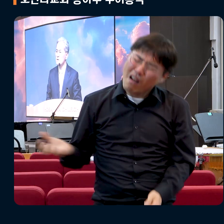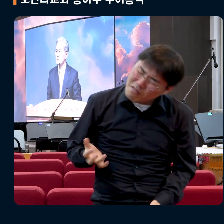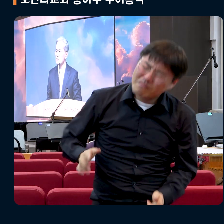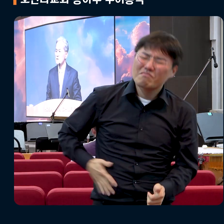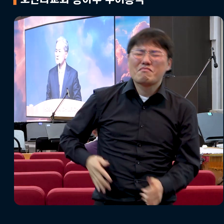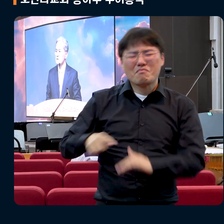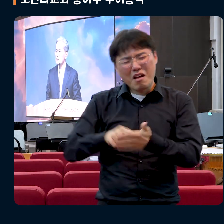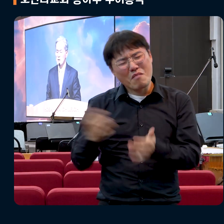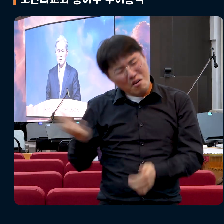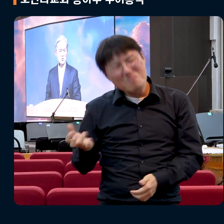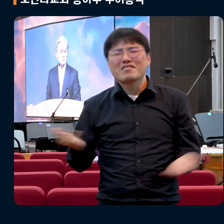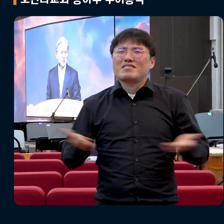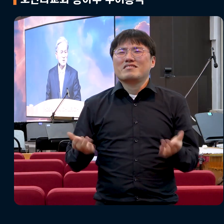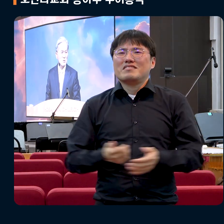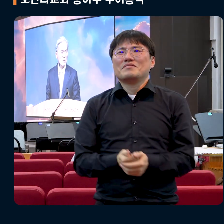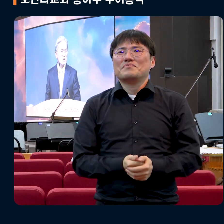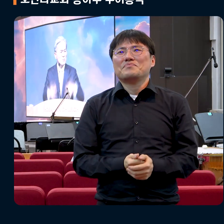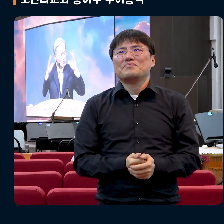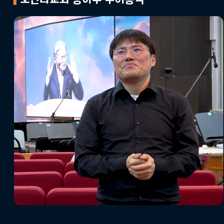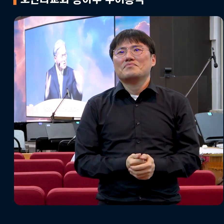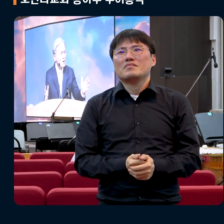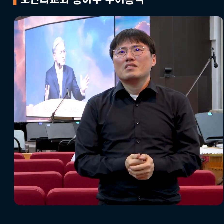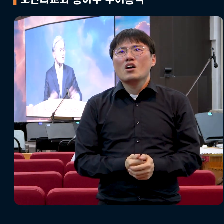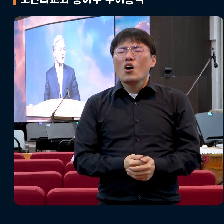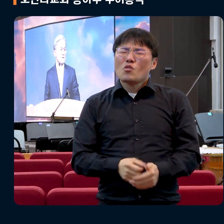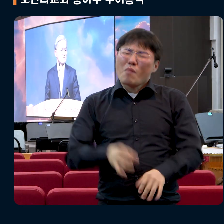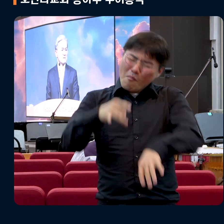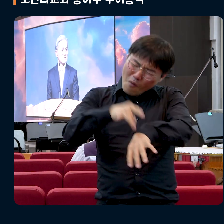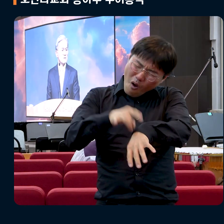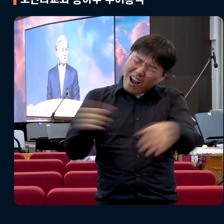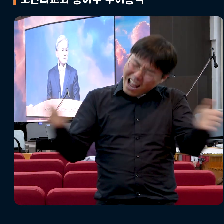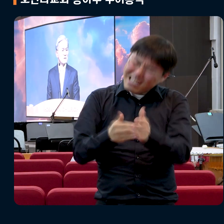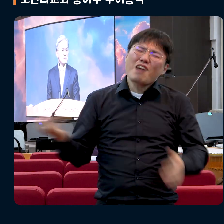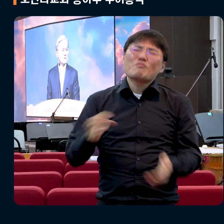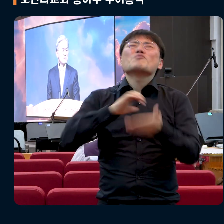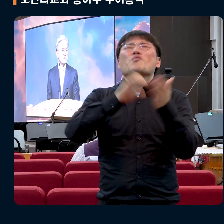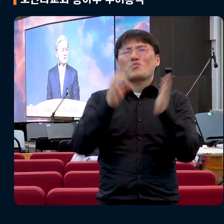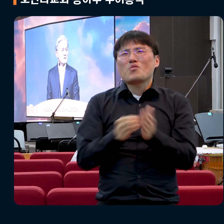아파요. 예, 요즘 표현 그대로 뼈 때리게 아픈 거예요.